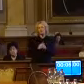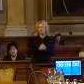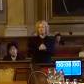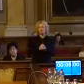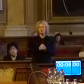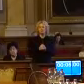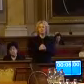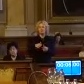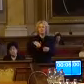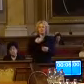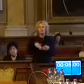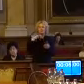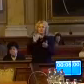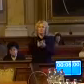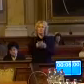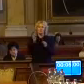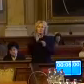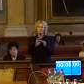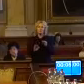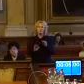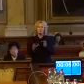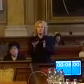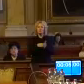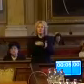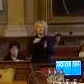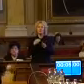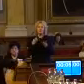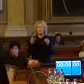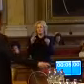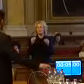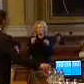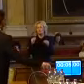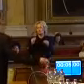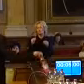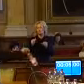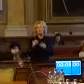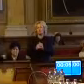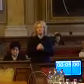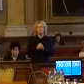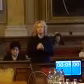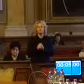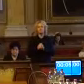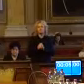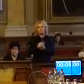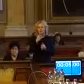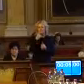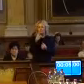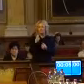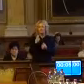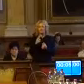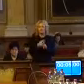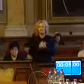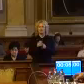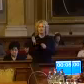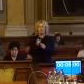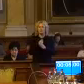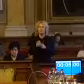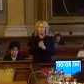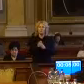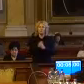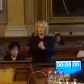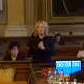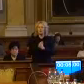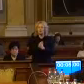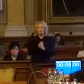legközelebb idekezzünk pontosan kezdeni, hiszen sokan az idejüket rászánják. Azok, akik, mint Kovács képviselő, Vágó képviselő